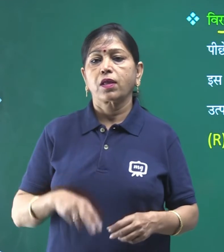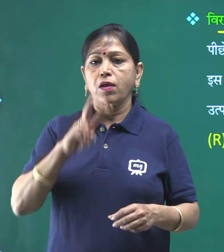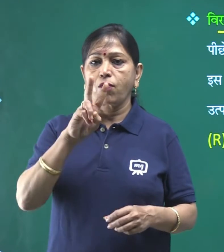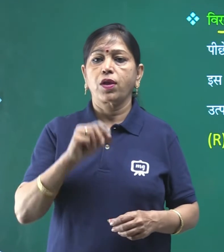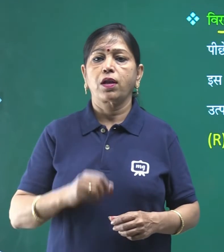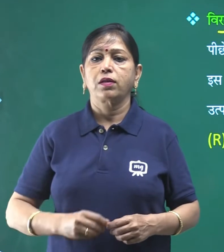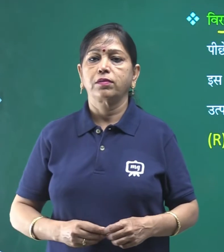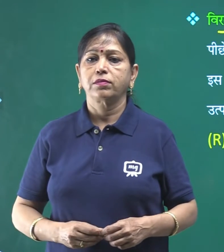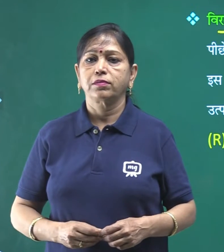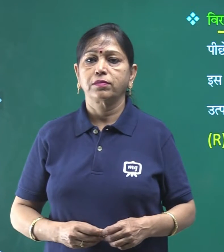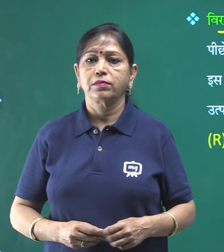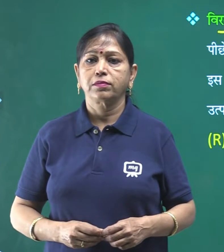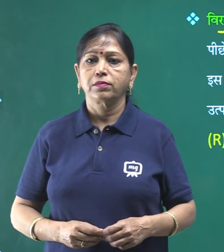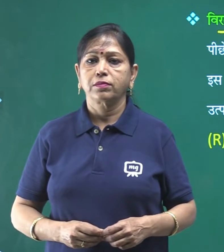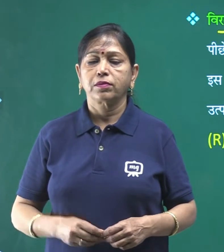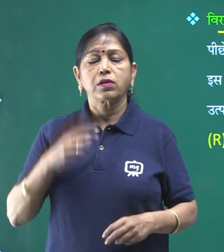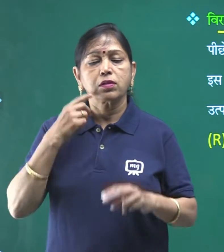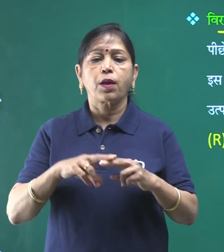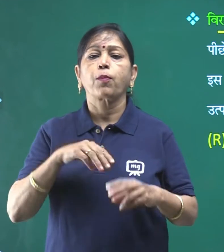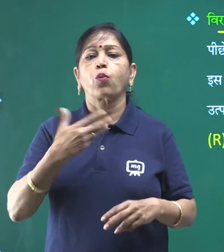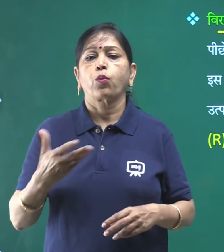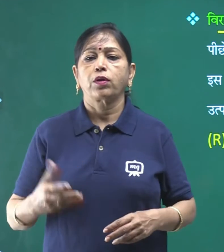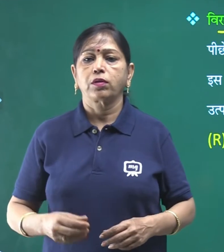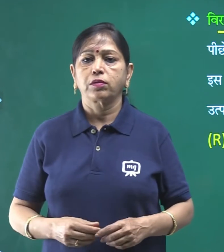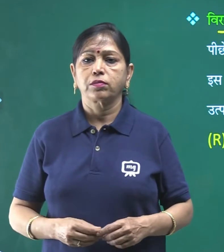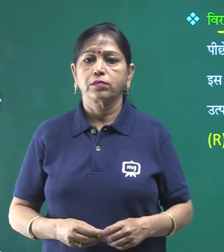विदलन, जब कोई